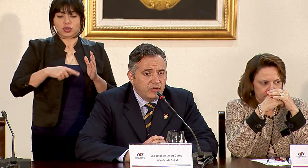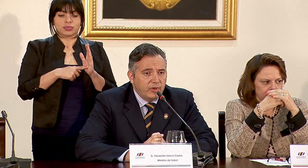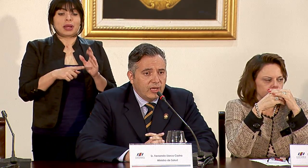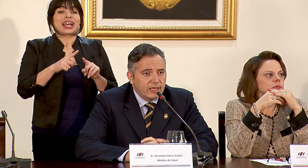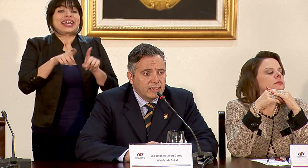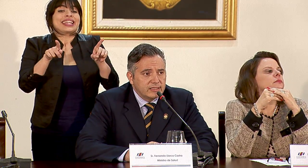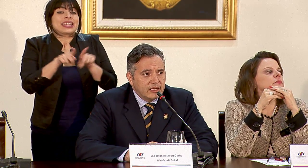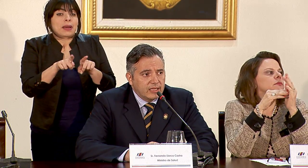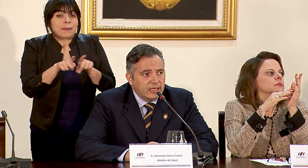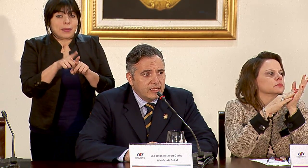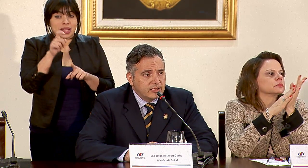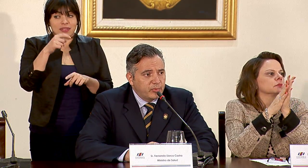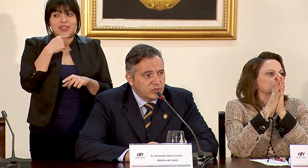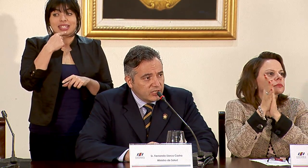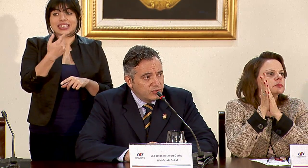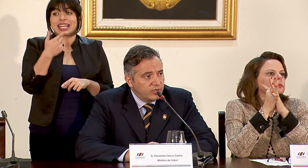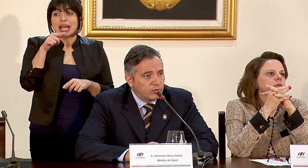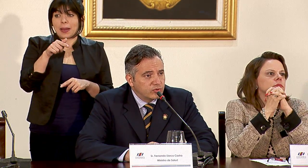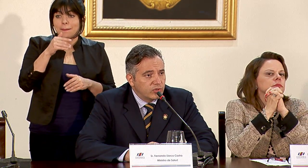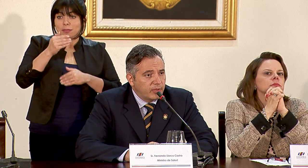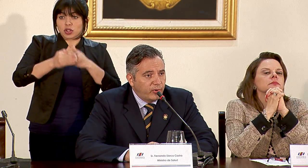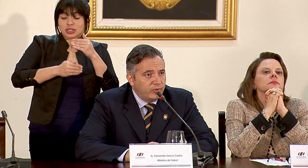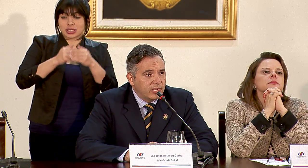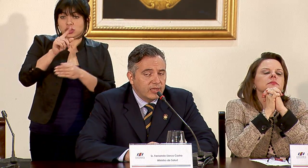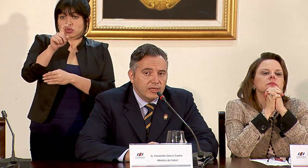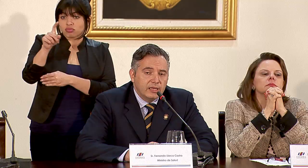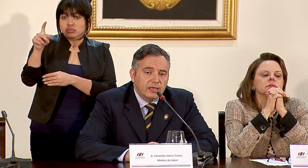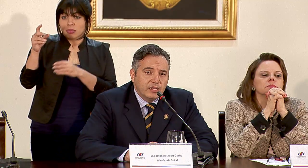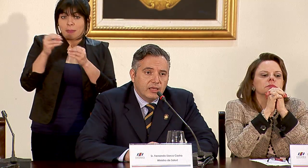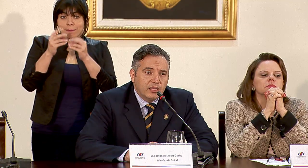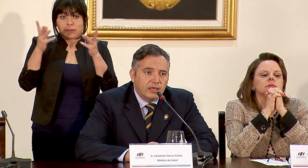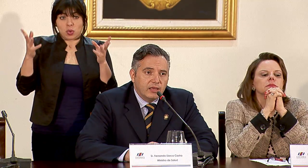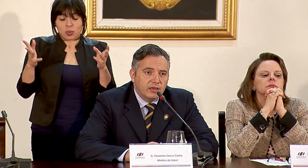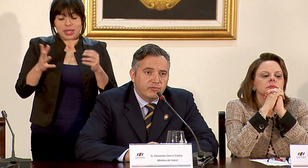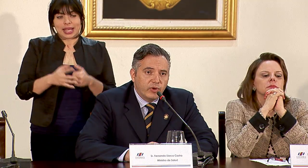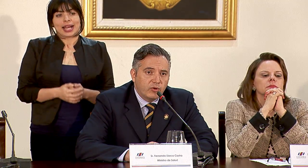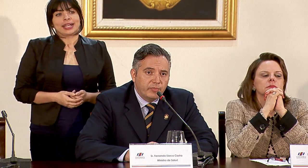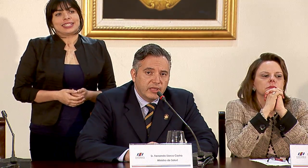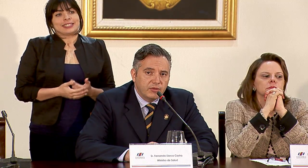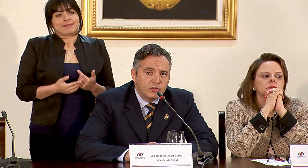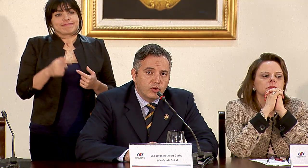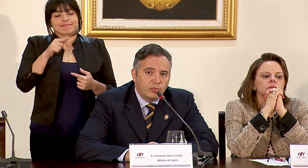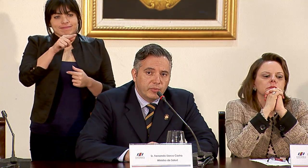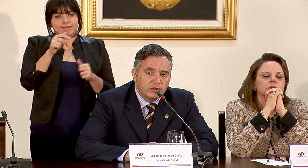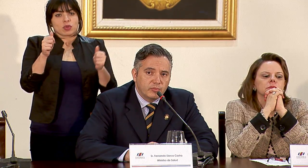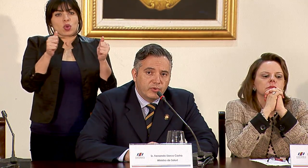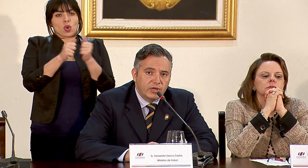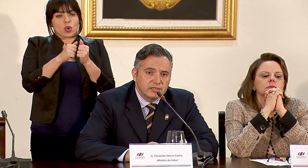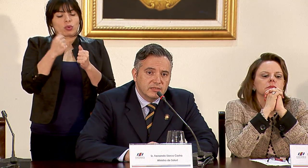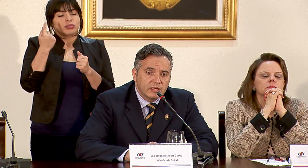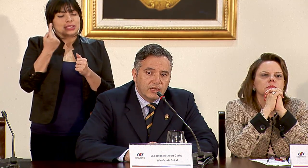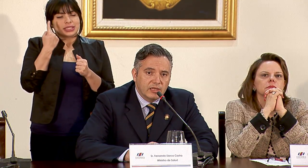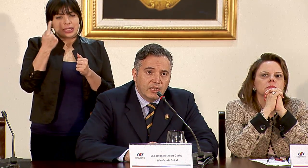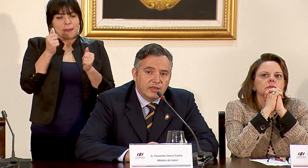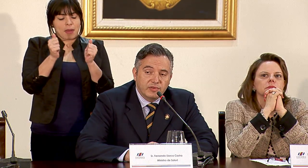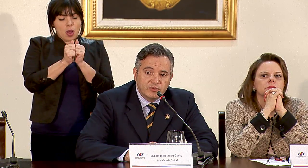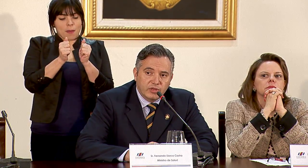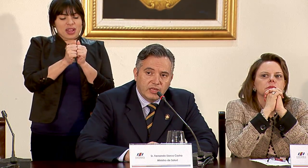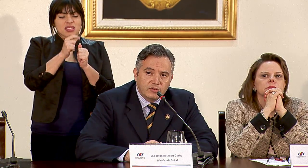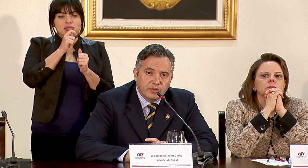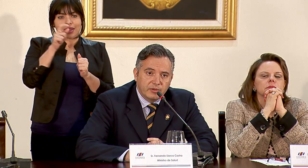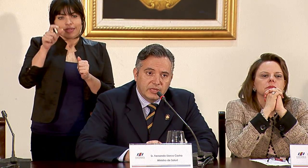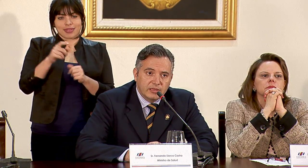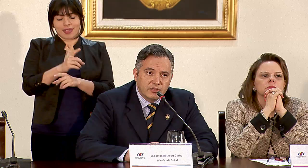inclusive, hay que decir que ese proceso de consulta pública fue acompañado en todo momento por la